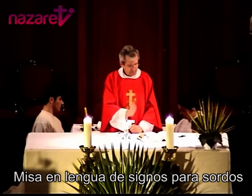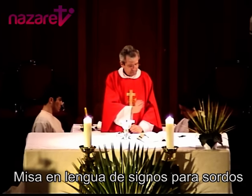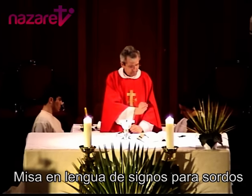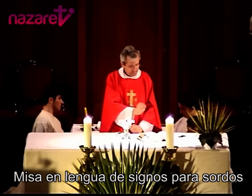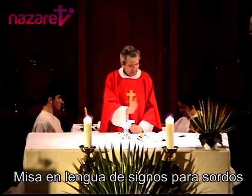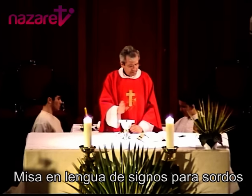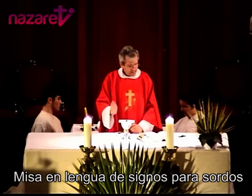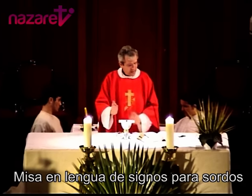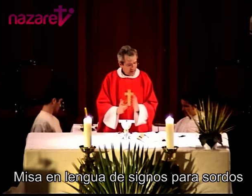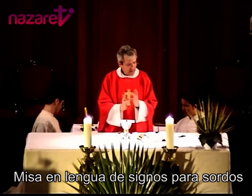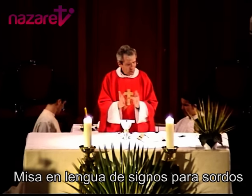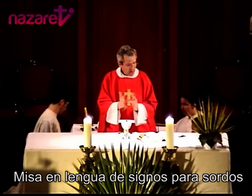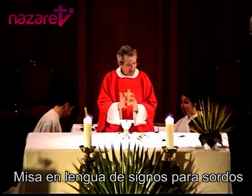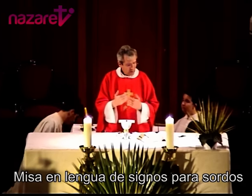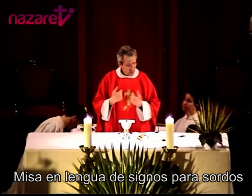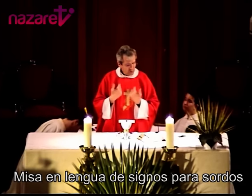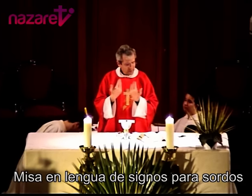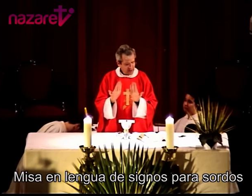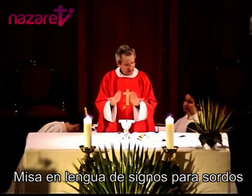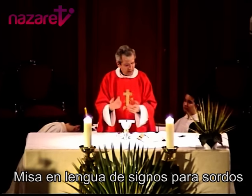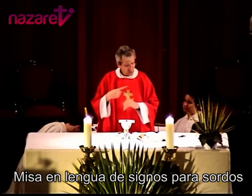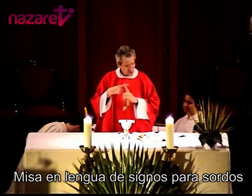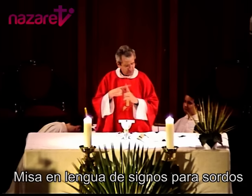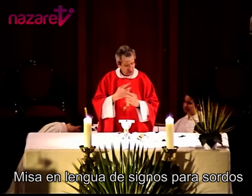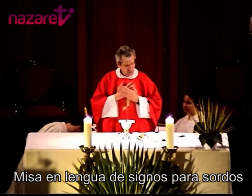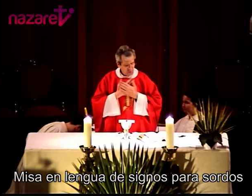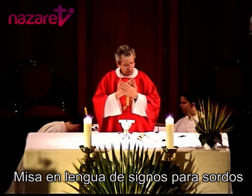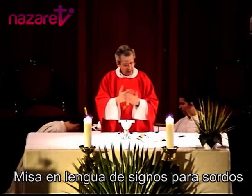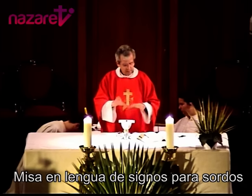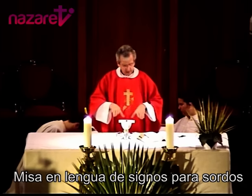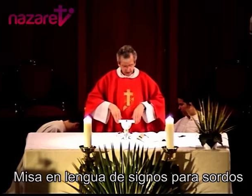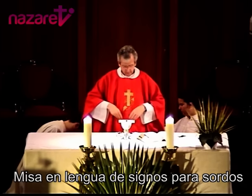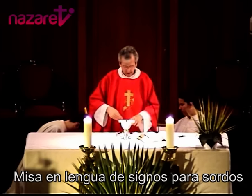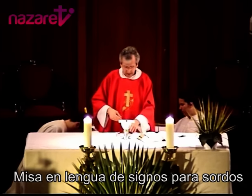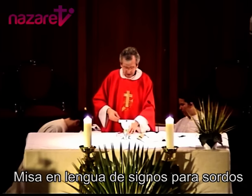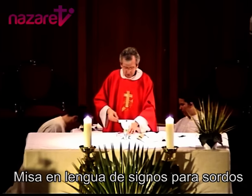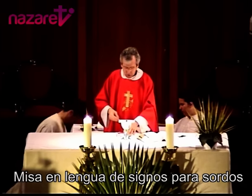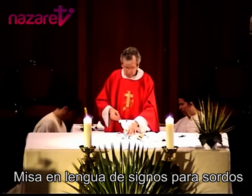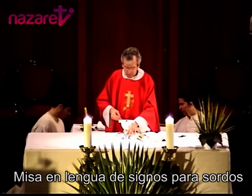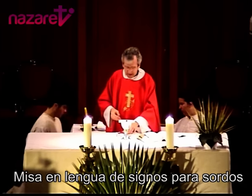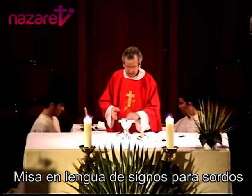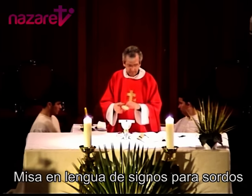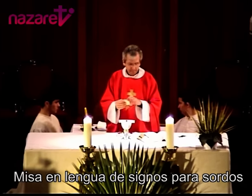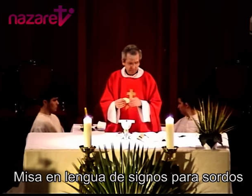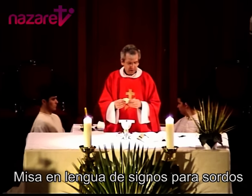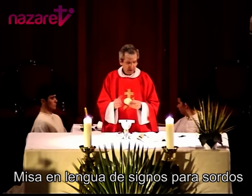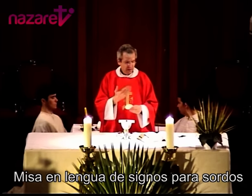Señor, el cual, cuando iba a ser entregado a su pasión voluntariamente aceptada, tomó